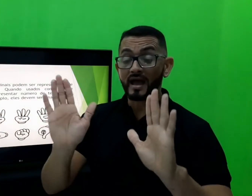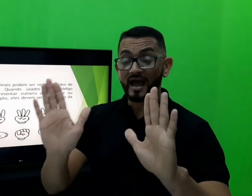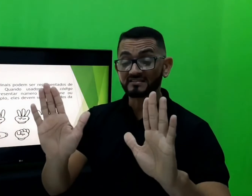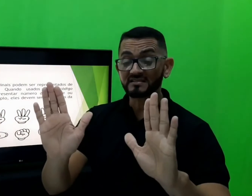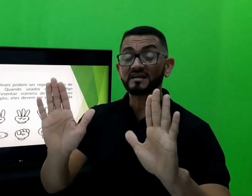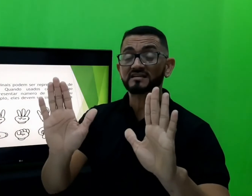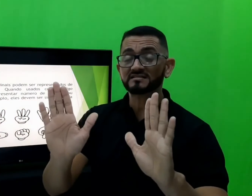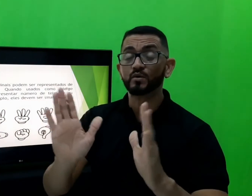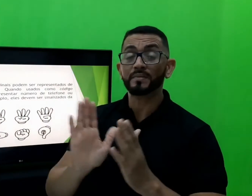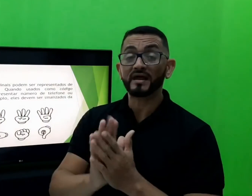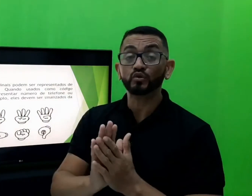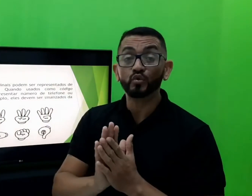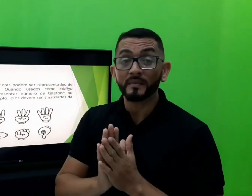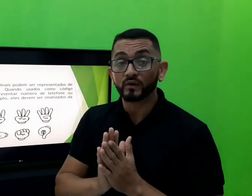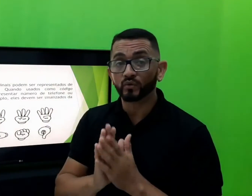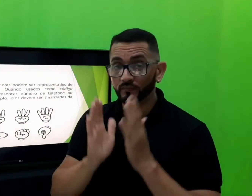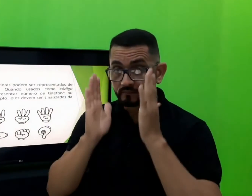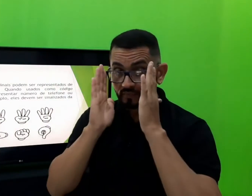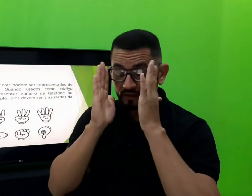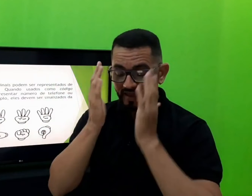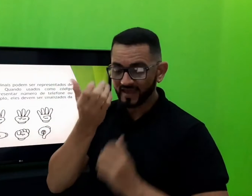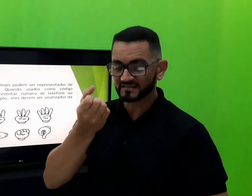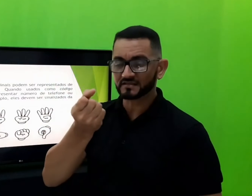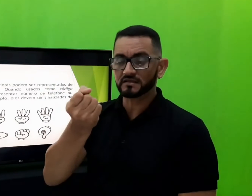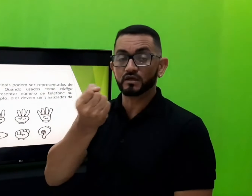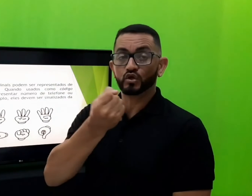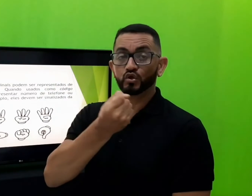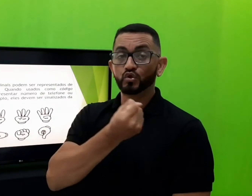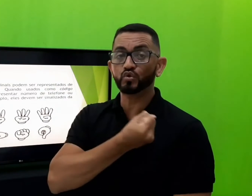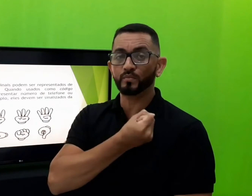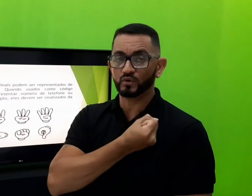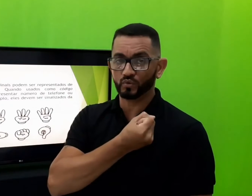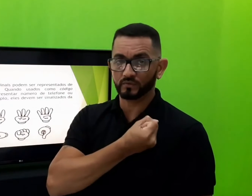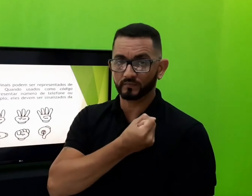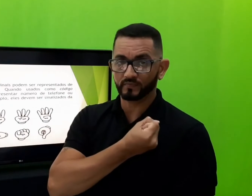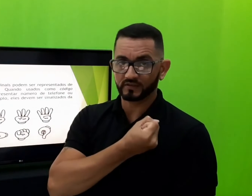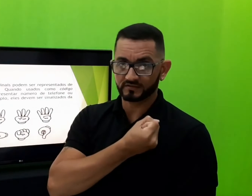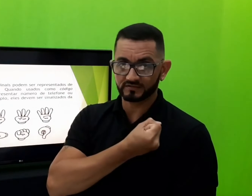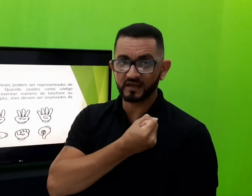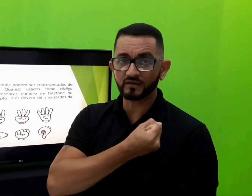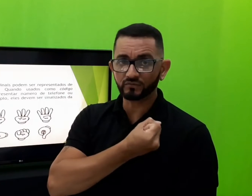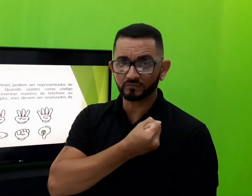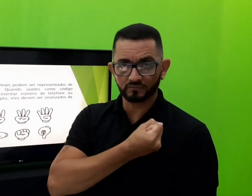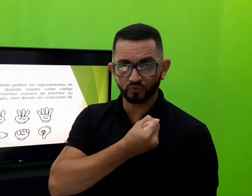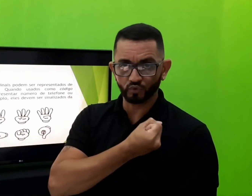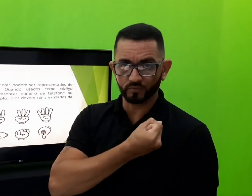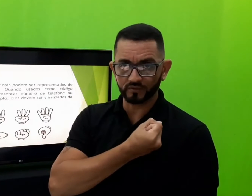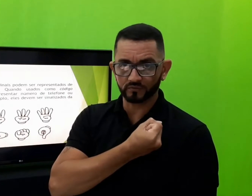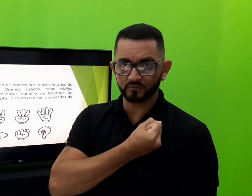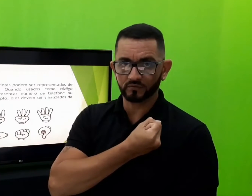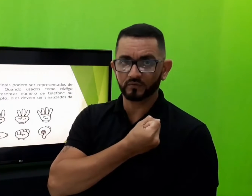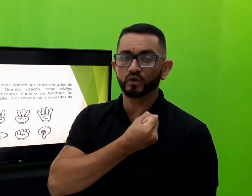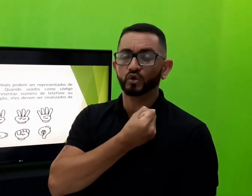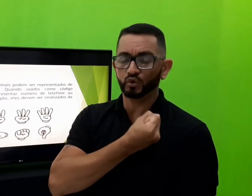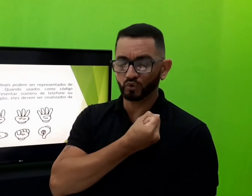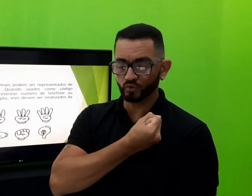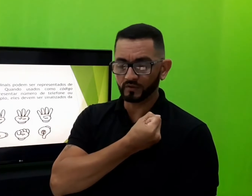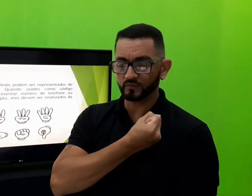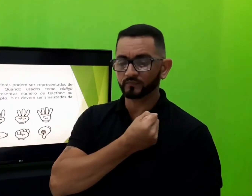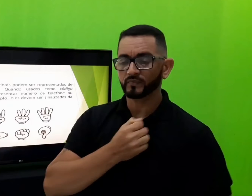a sinalização para número é essa aqui. Número. Certo? Número.